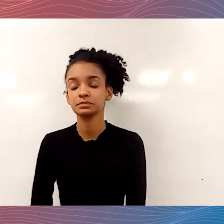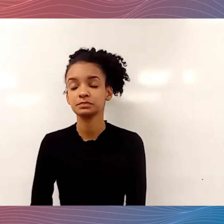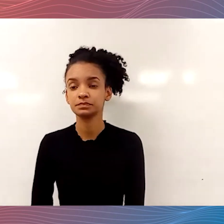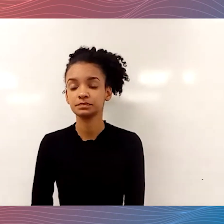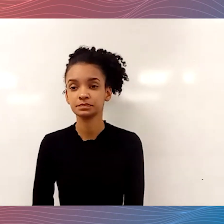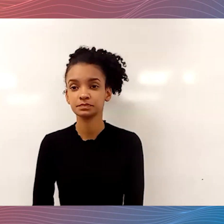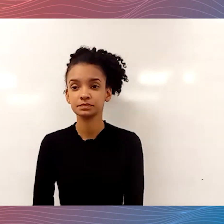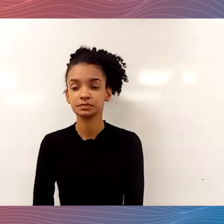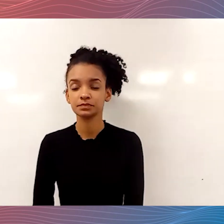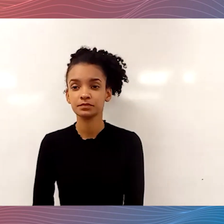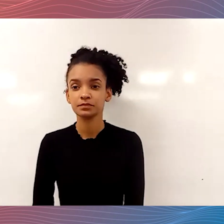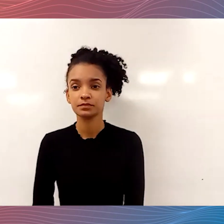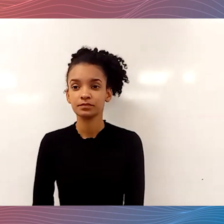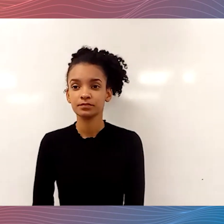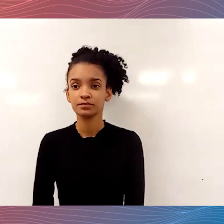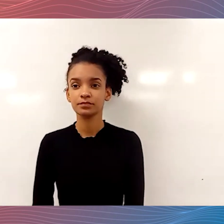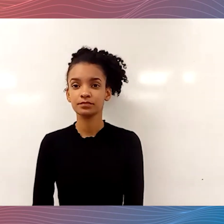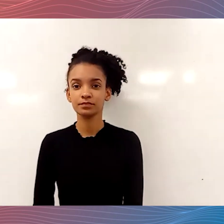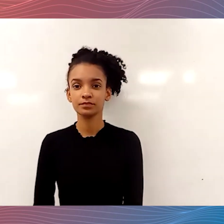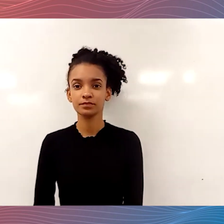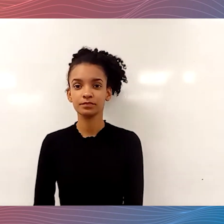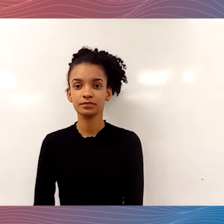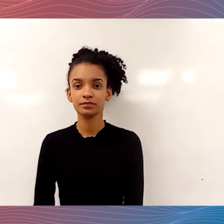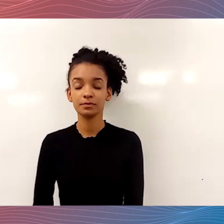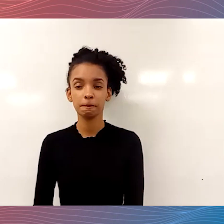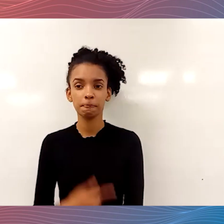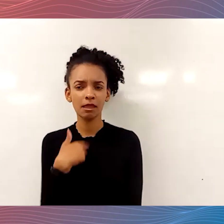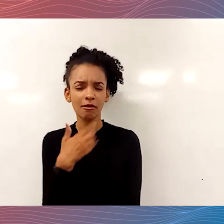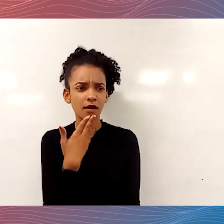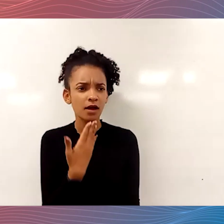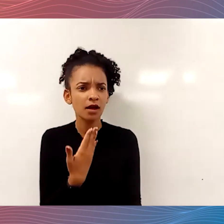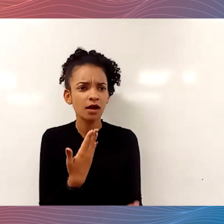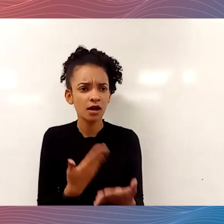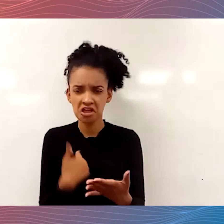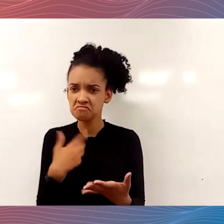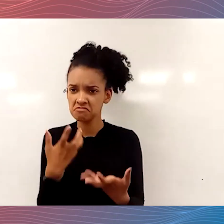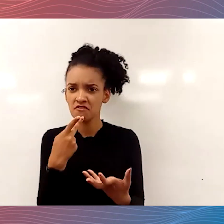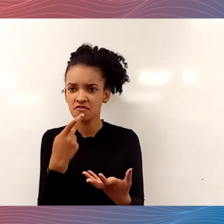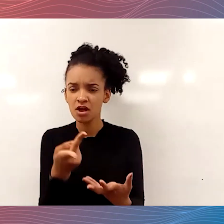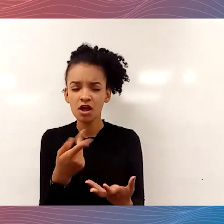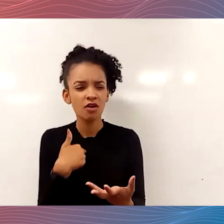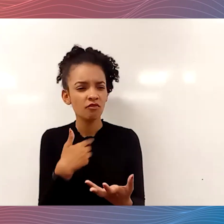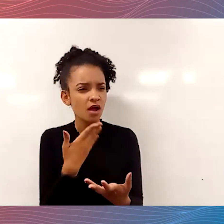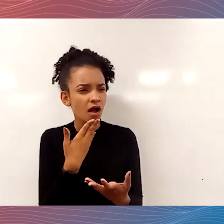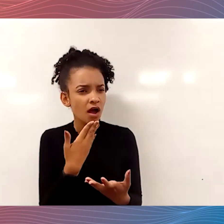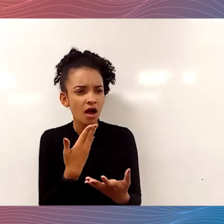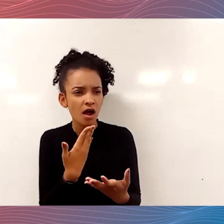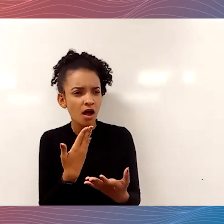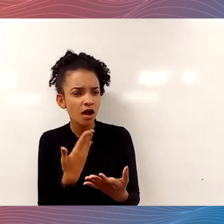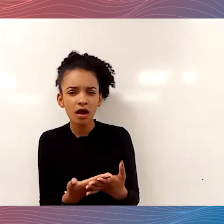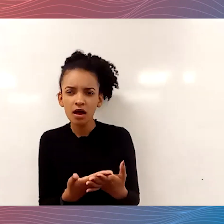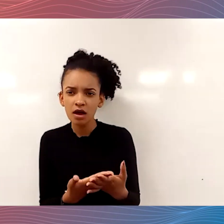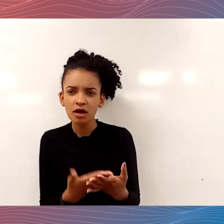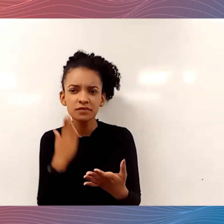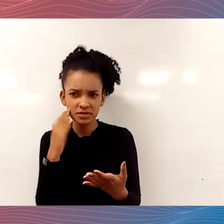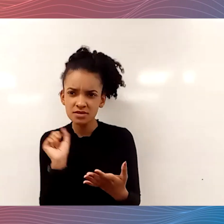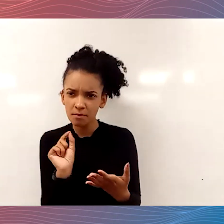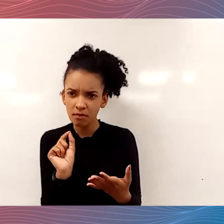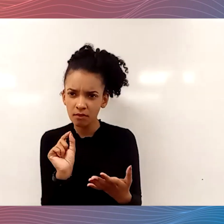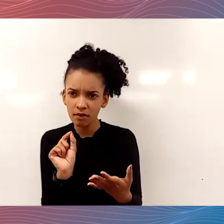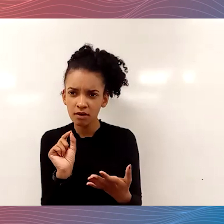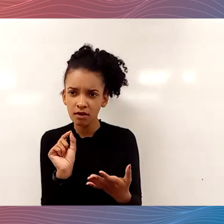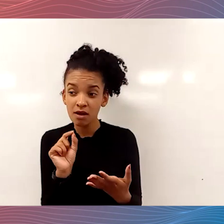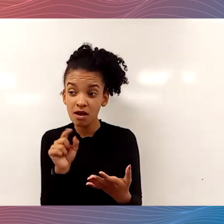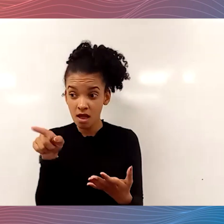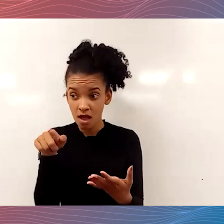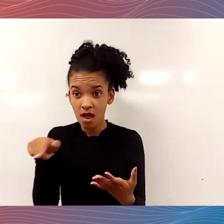Sabe o que eu mais apreciei, irmãos? É isso que eu queria dizer para vocês. O que mais apreciei, de que elas foram levadas ao